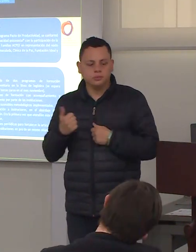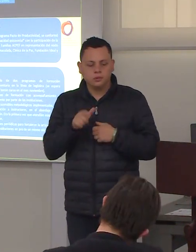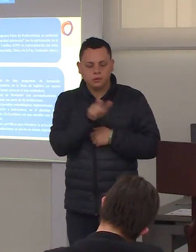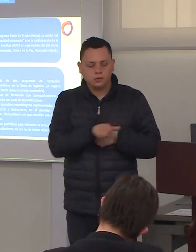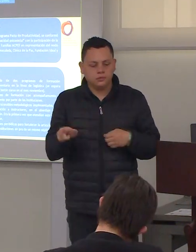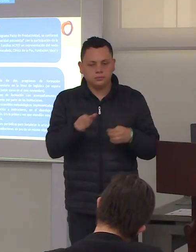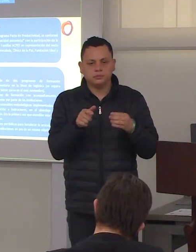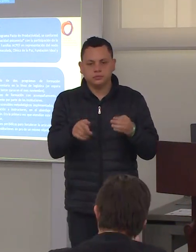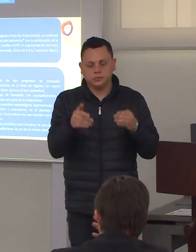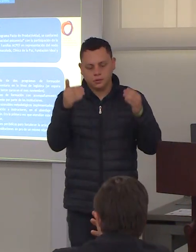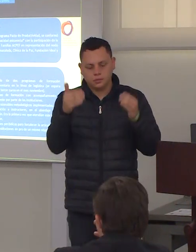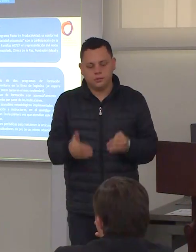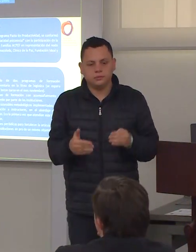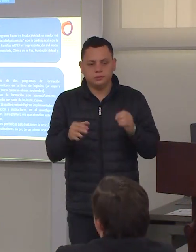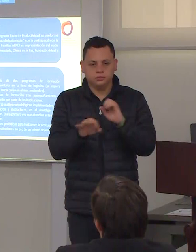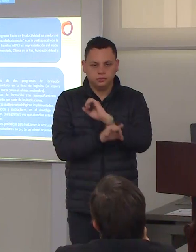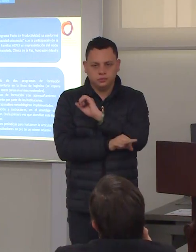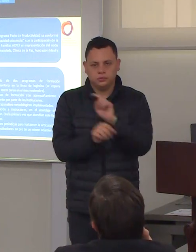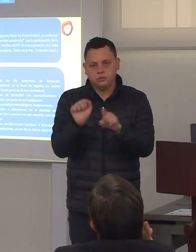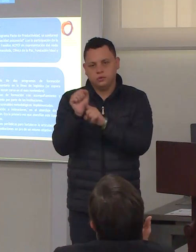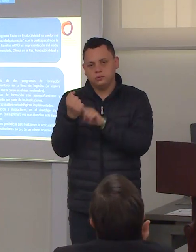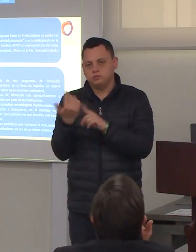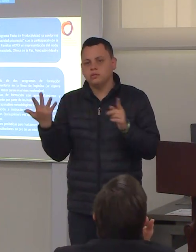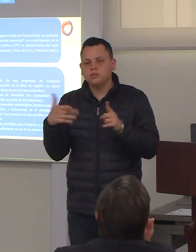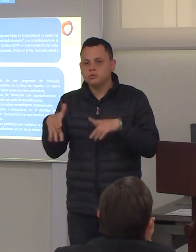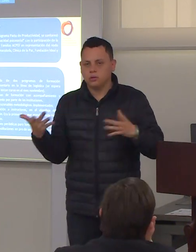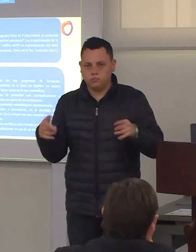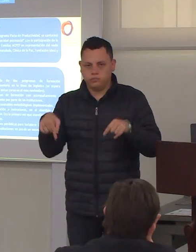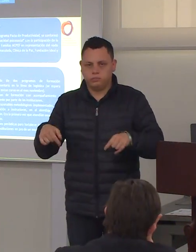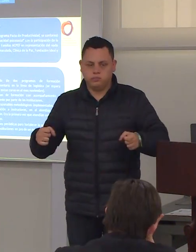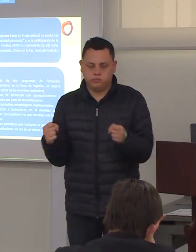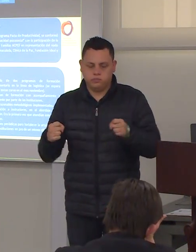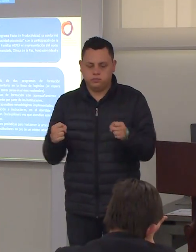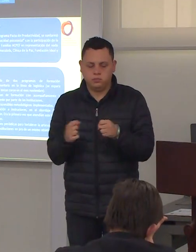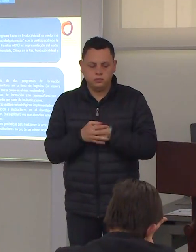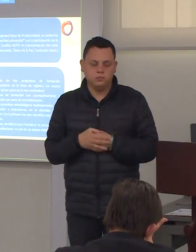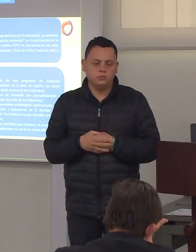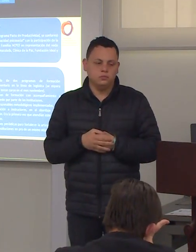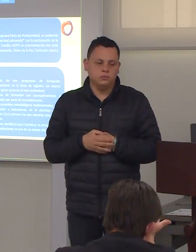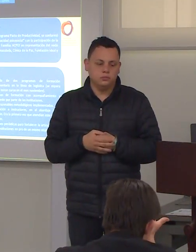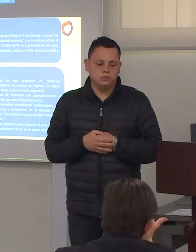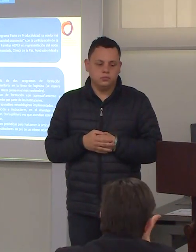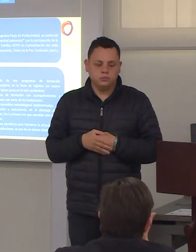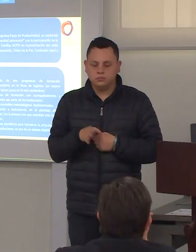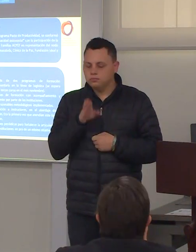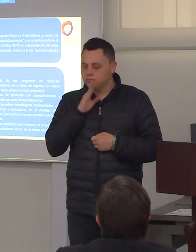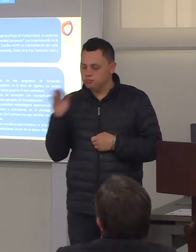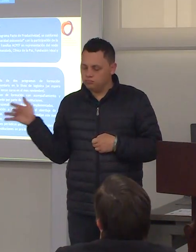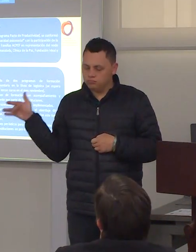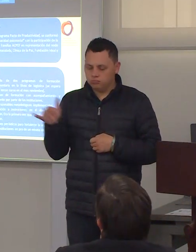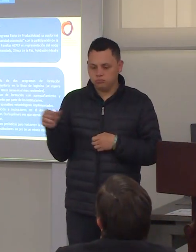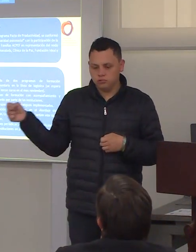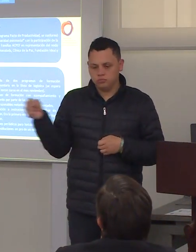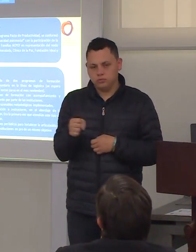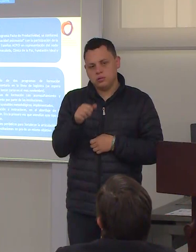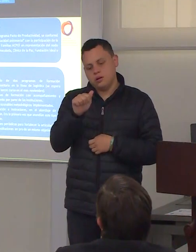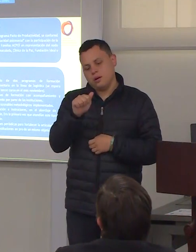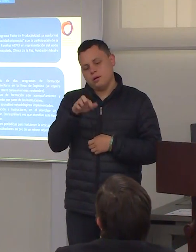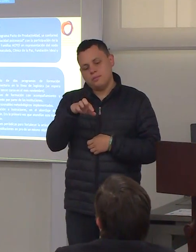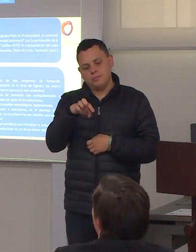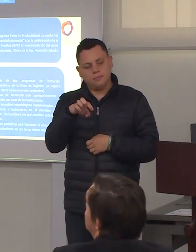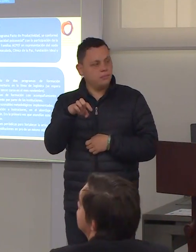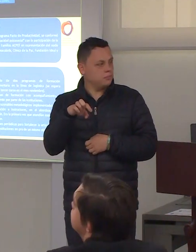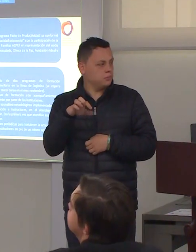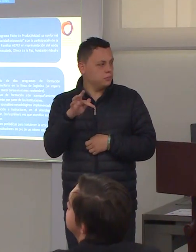con discapacidad psicosocial, acá en Bogotá lo estamos haciendo, con la participación de ACPEF, Asociación Colombiana de